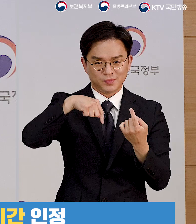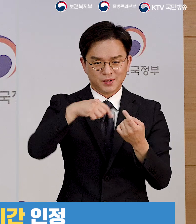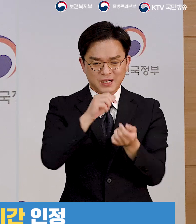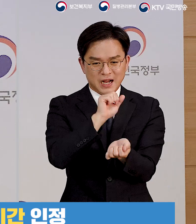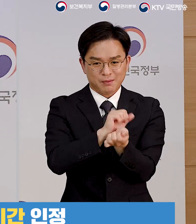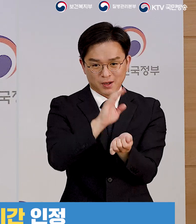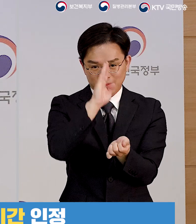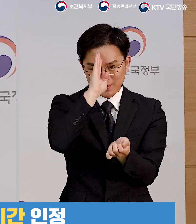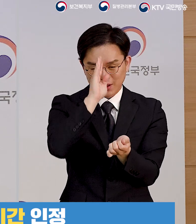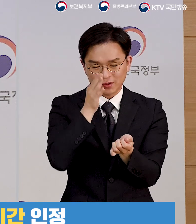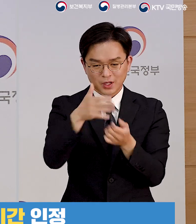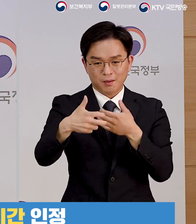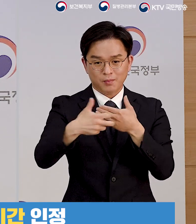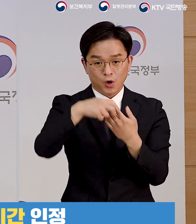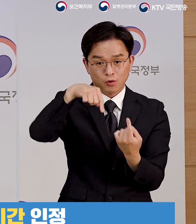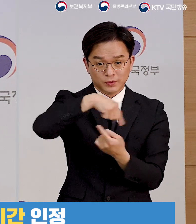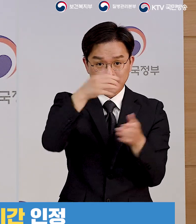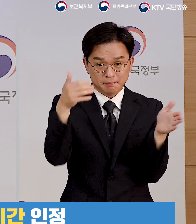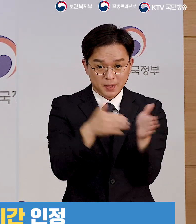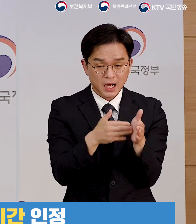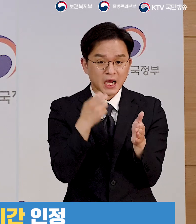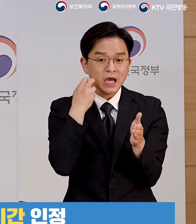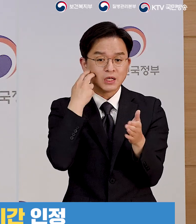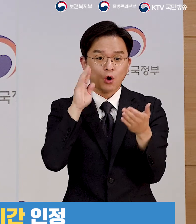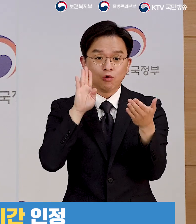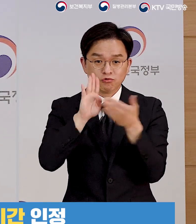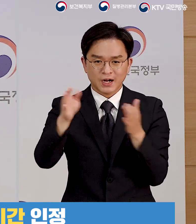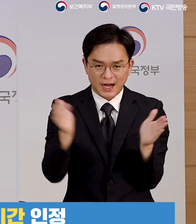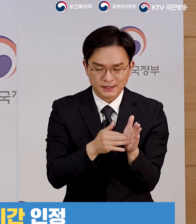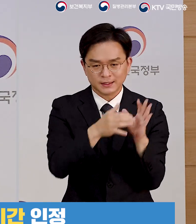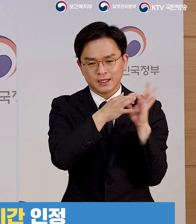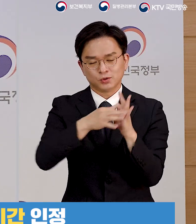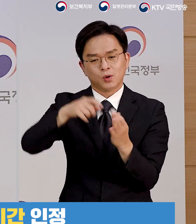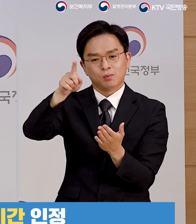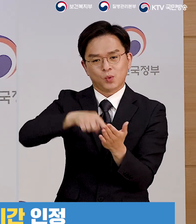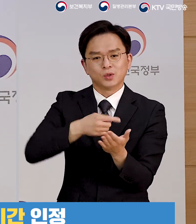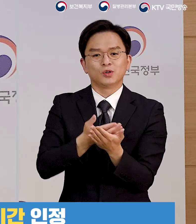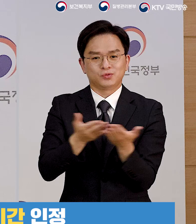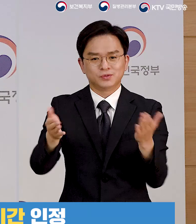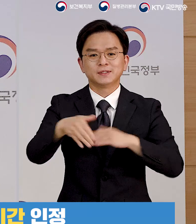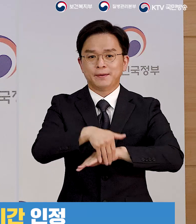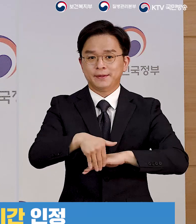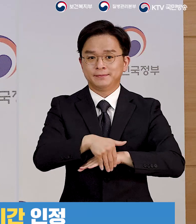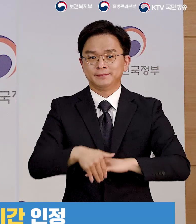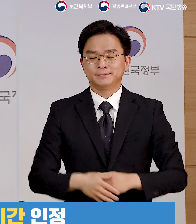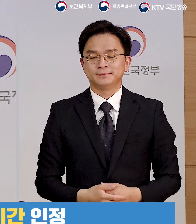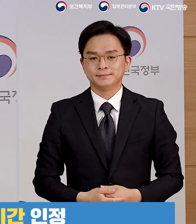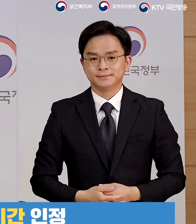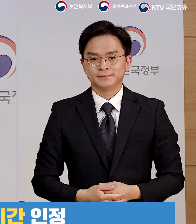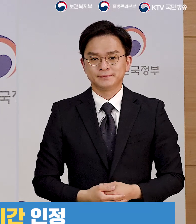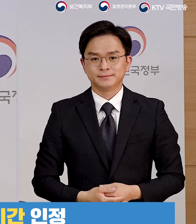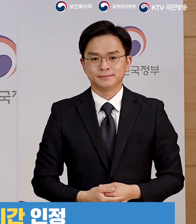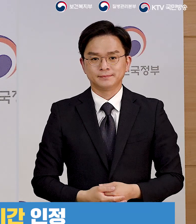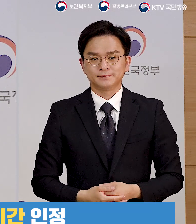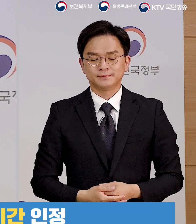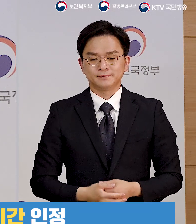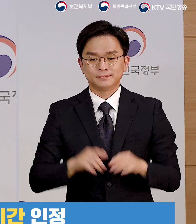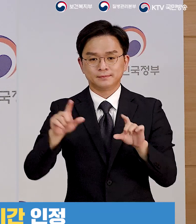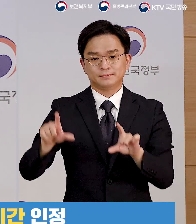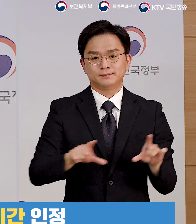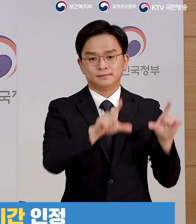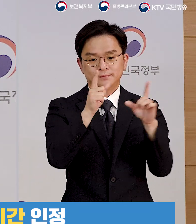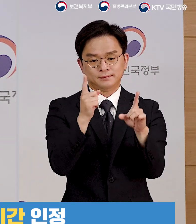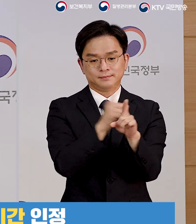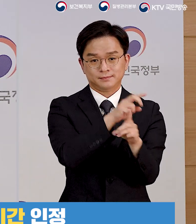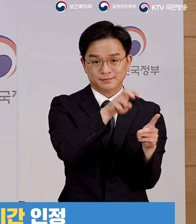원상 회복 기간을 인정하고 장례식장과 같은 의료 부대 사업에서 발생한 손실도 보상하도록